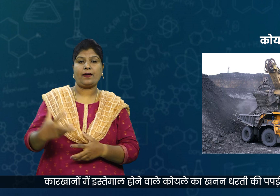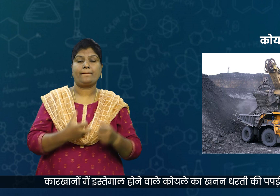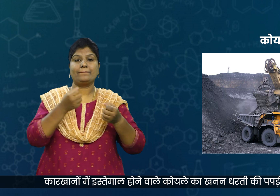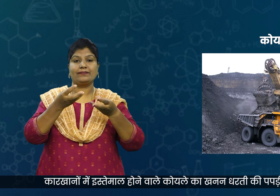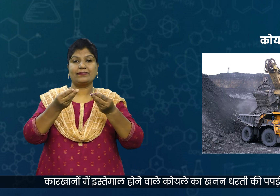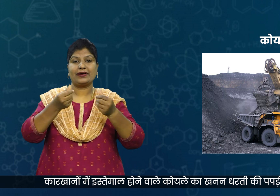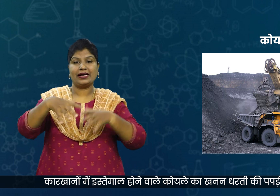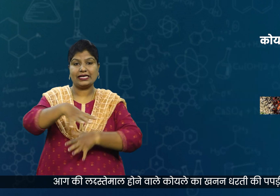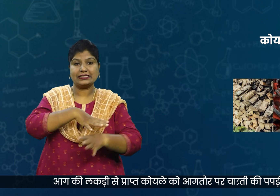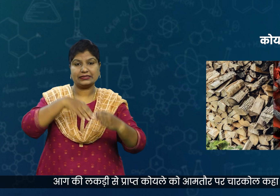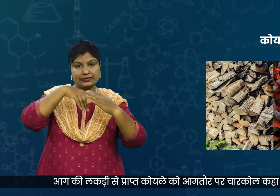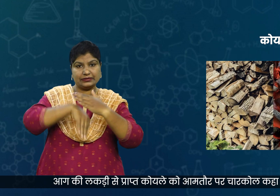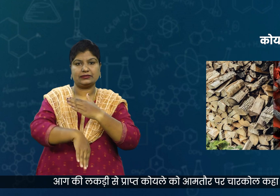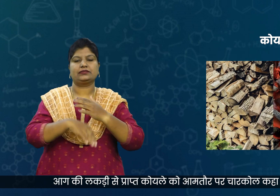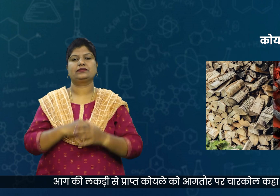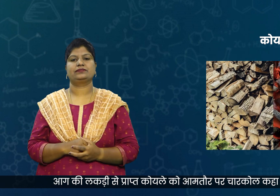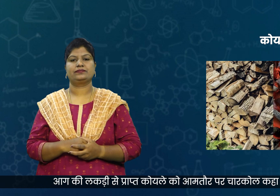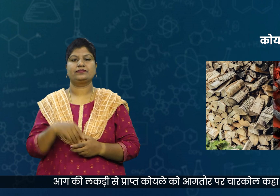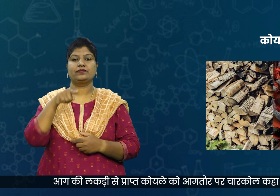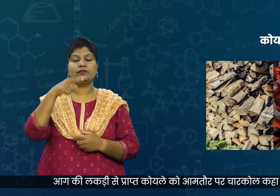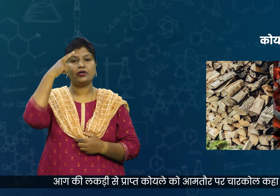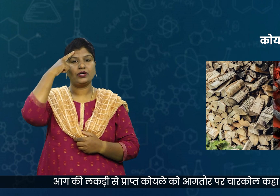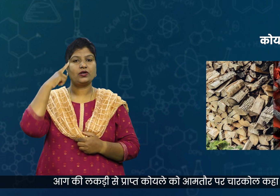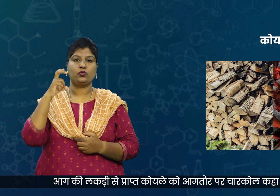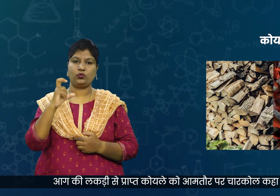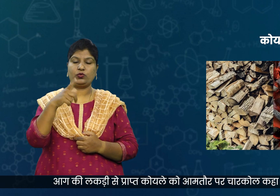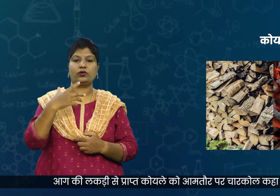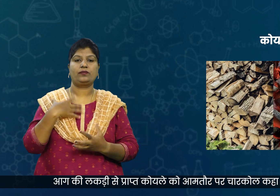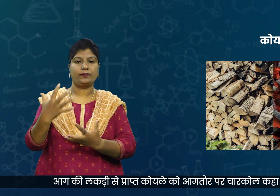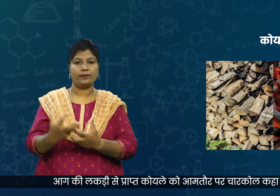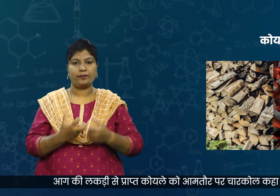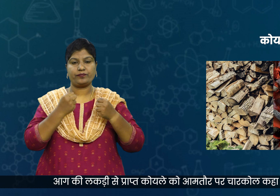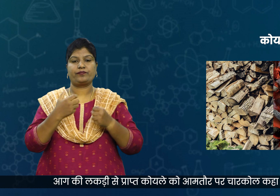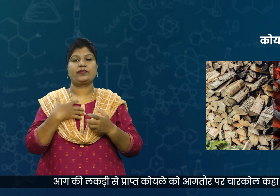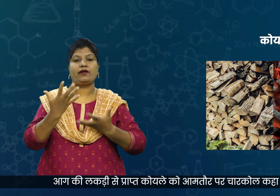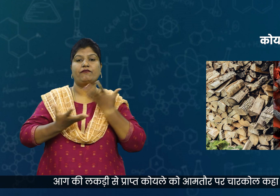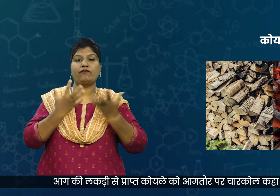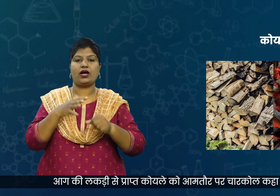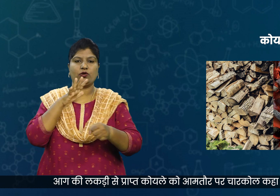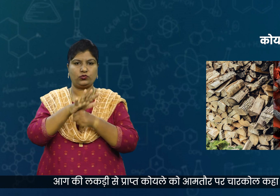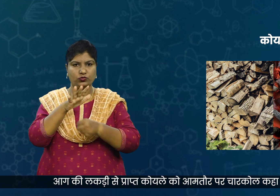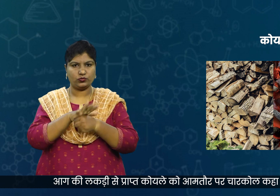जाता है। आग की लकड़ी से प्राप्त कोयले को आमतौर पर चारकोल कहा जाता